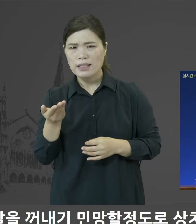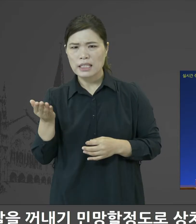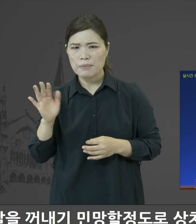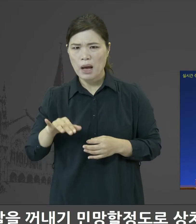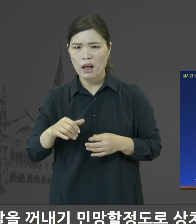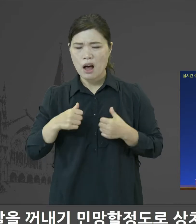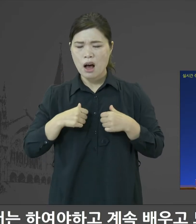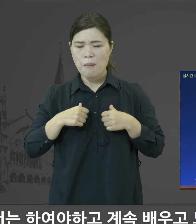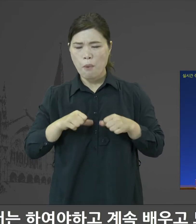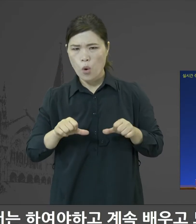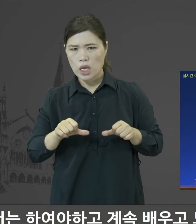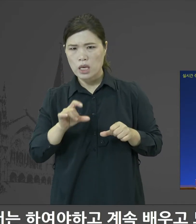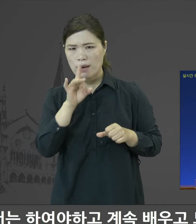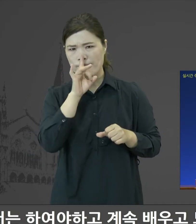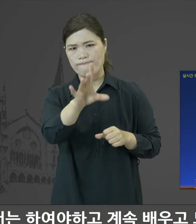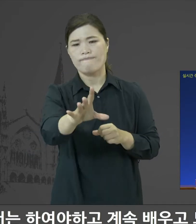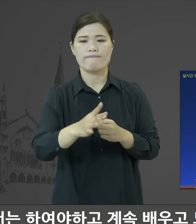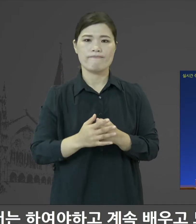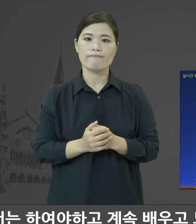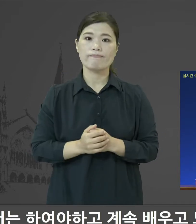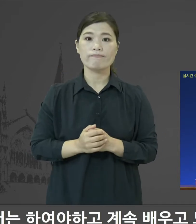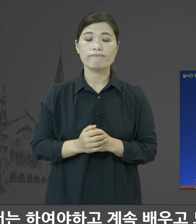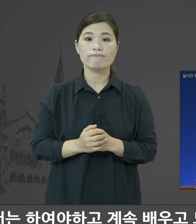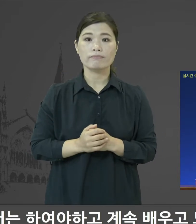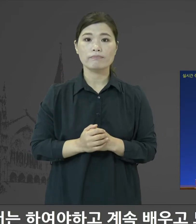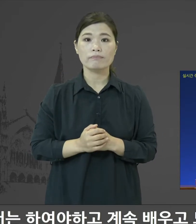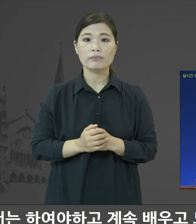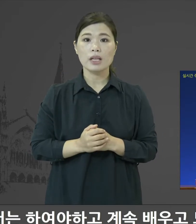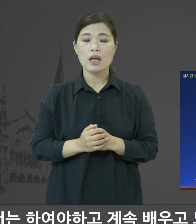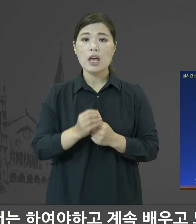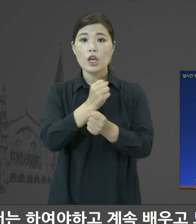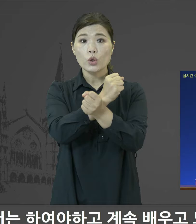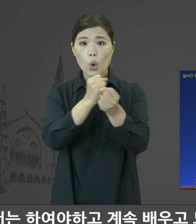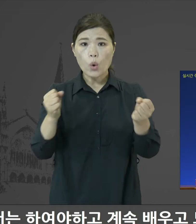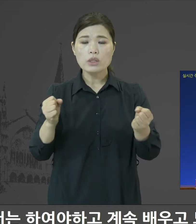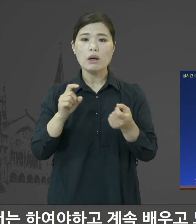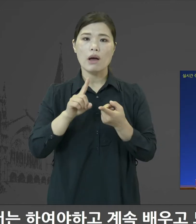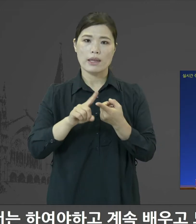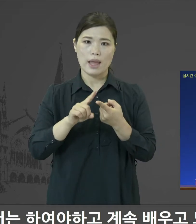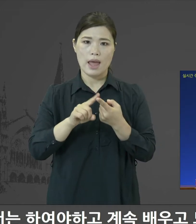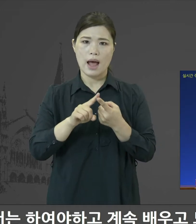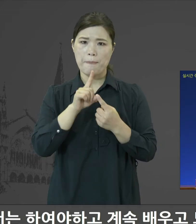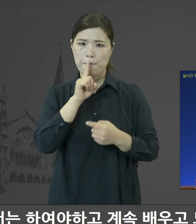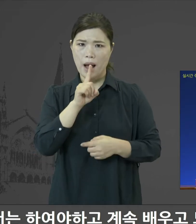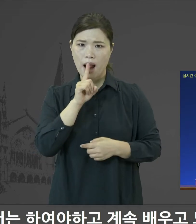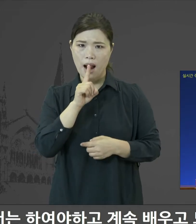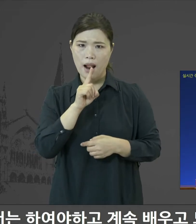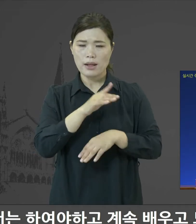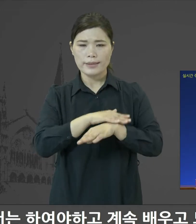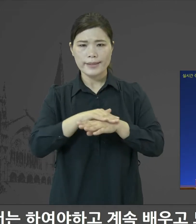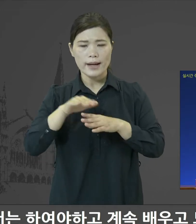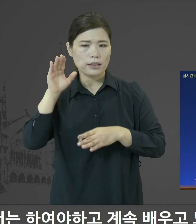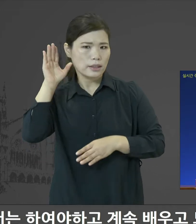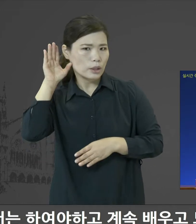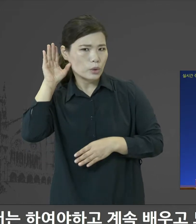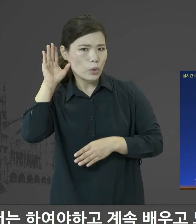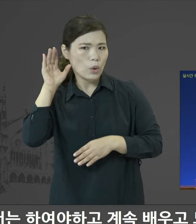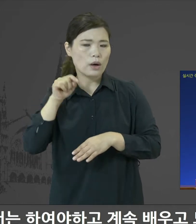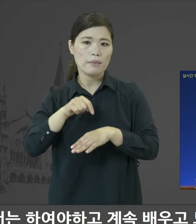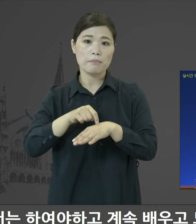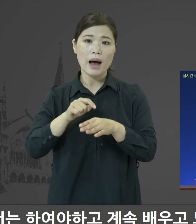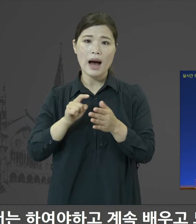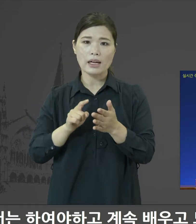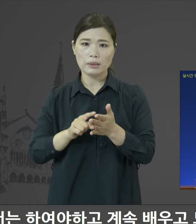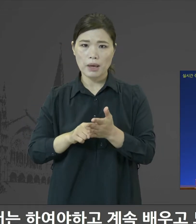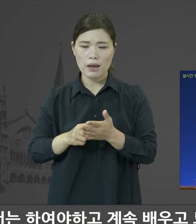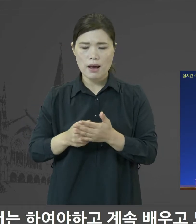포기하여서는 안 됩니다. 나아가 용서에 대한 말씀을 계속 경청하고 마음에 담아두는 것은